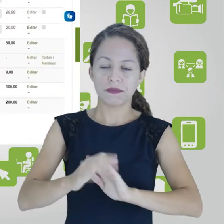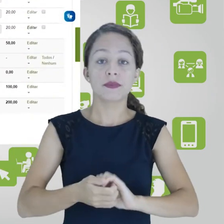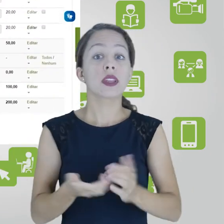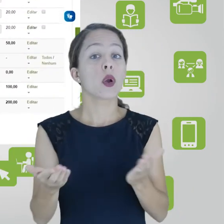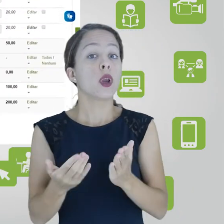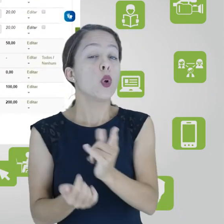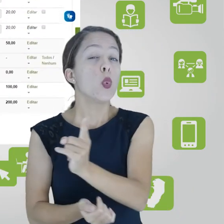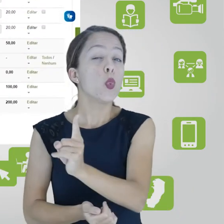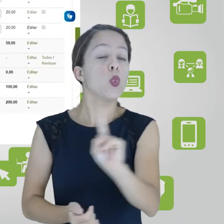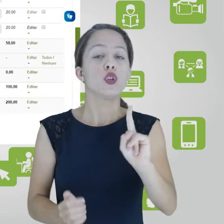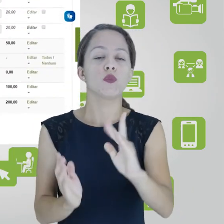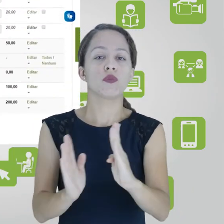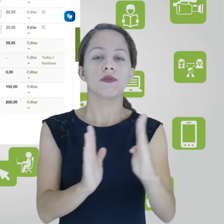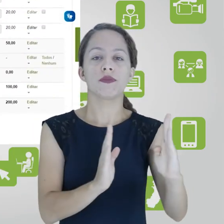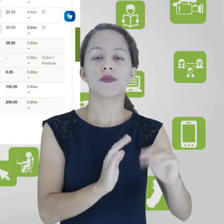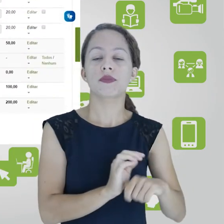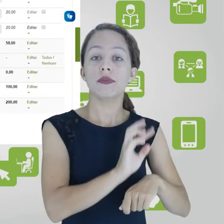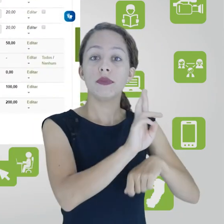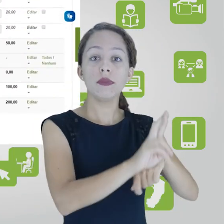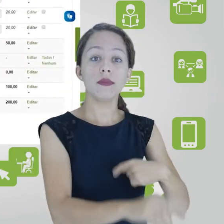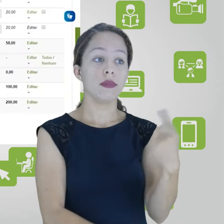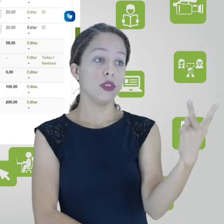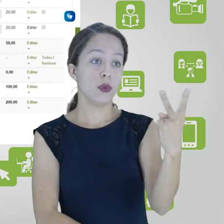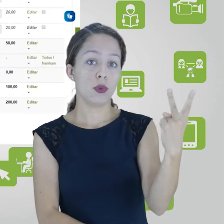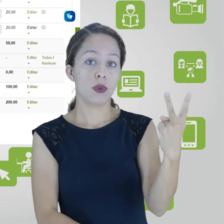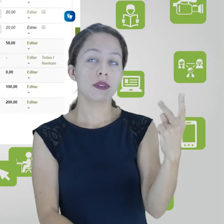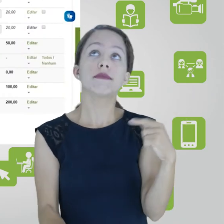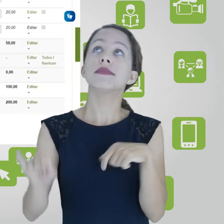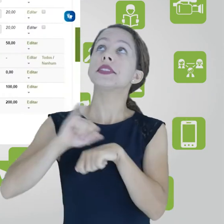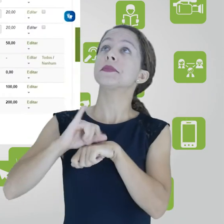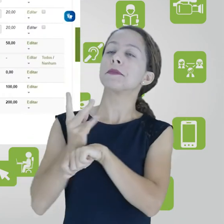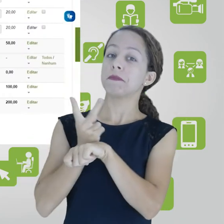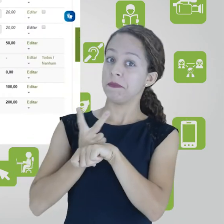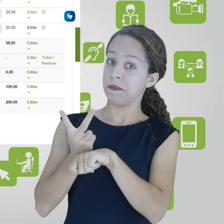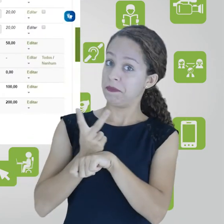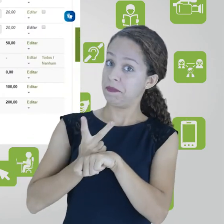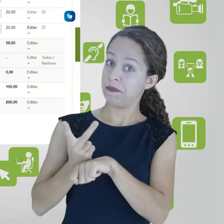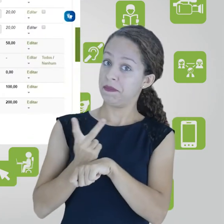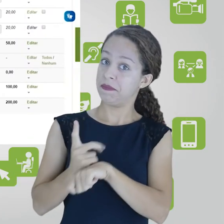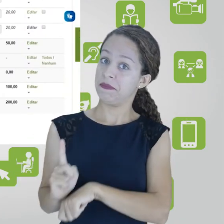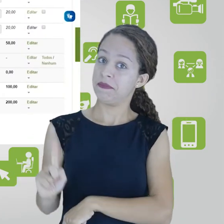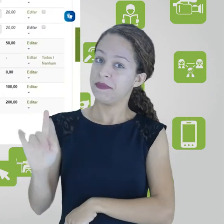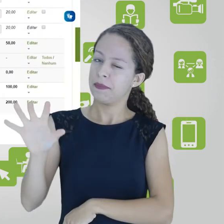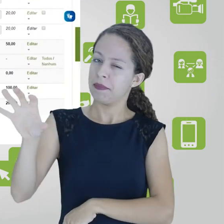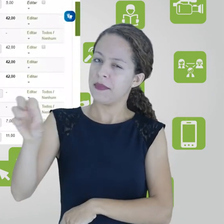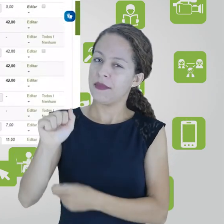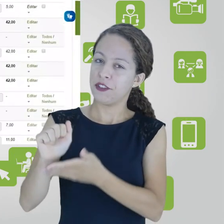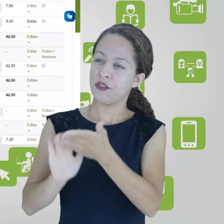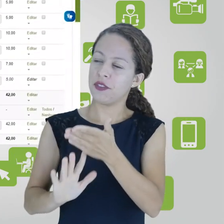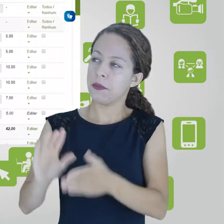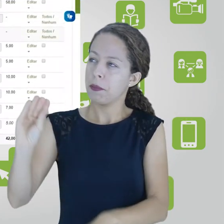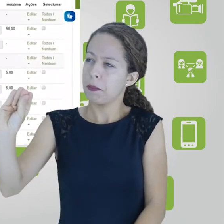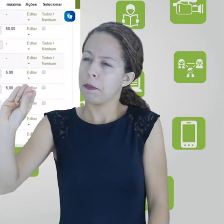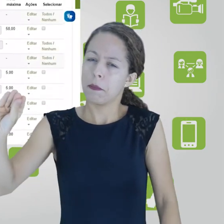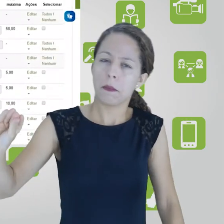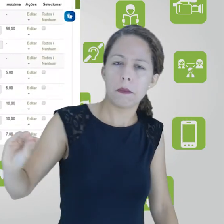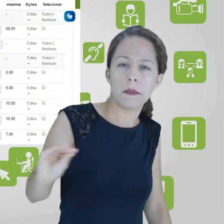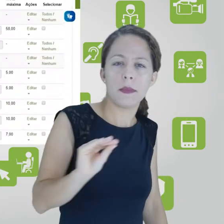lá na atividade. Então agora o último passo, recuperação 2. Vamos lá para